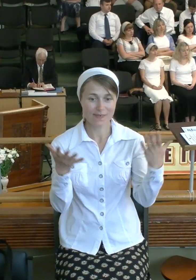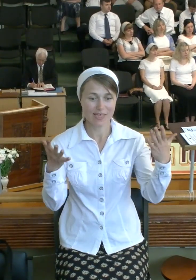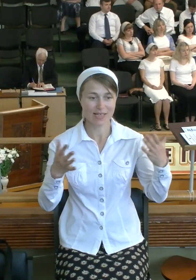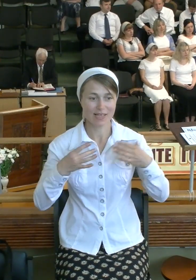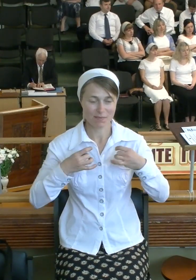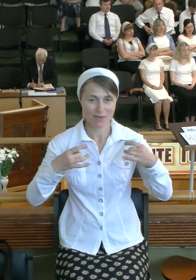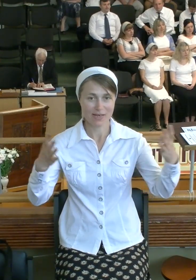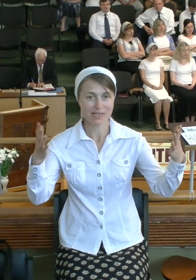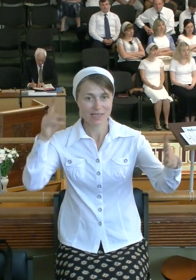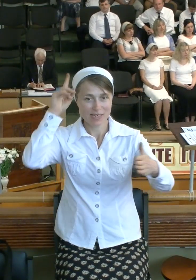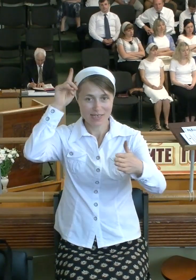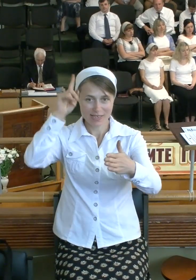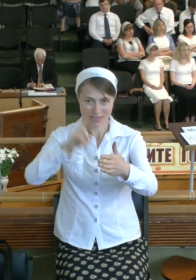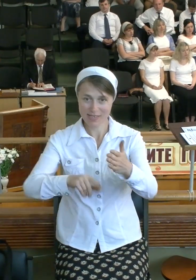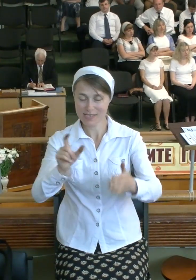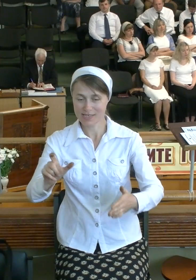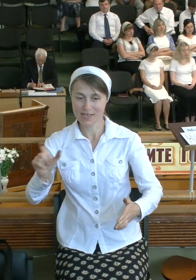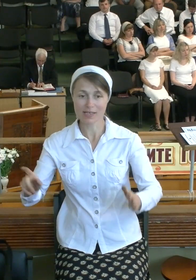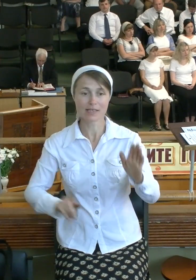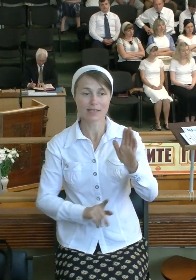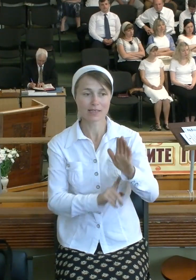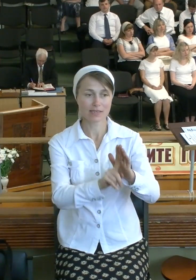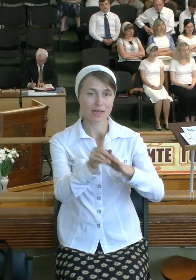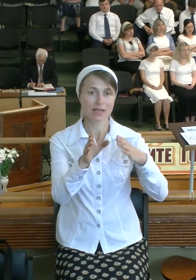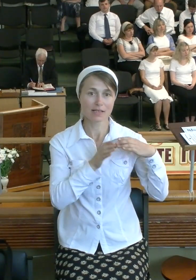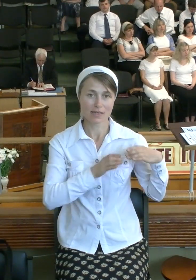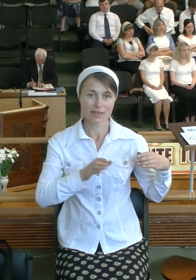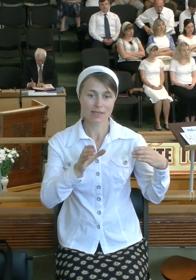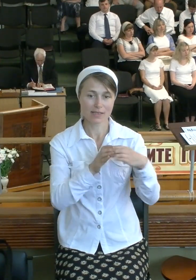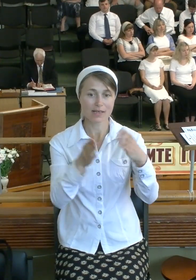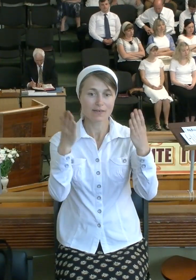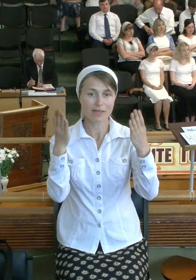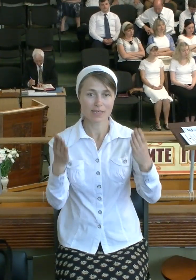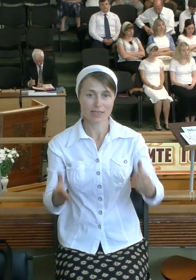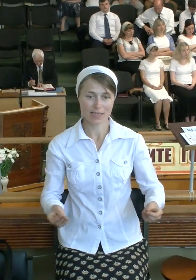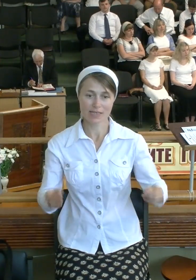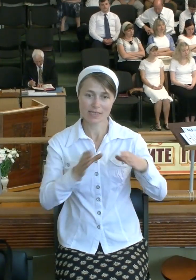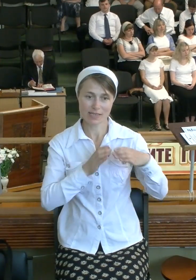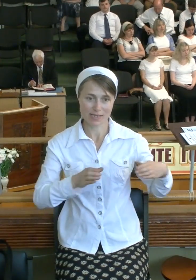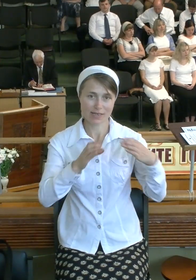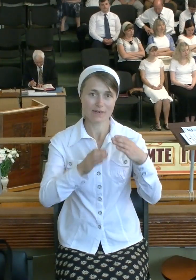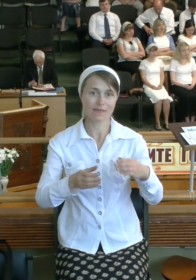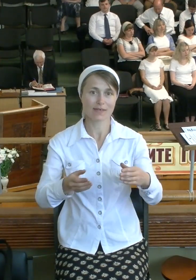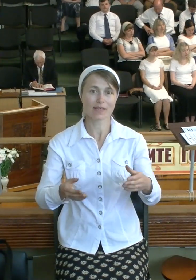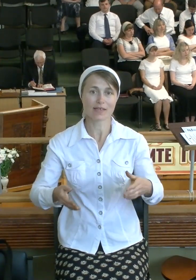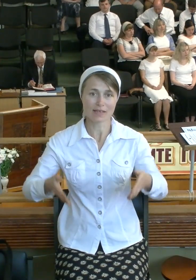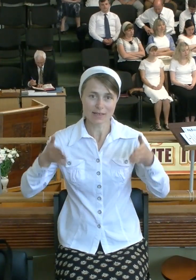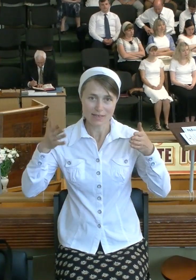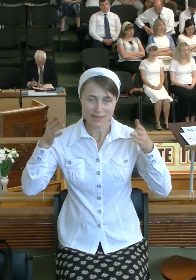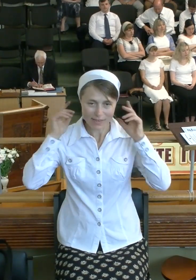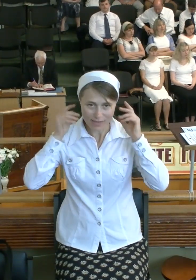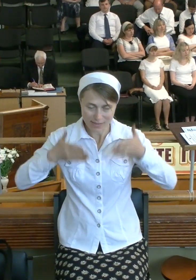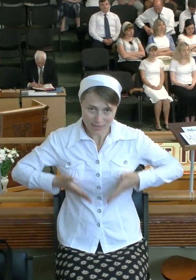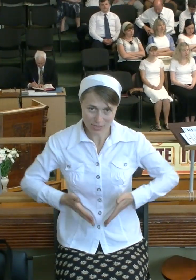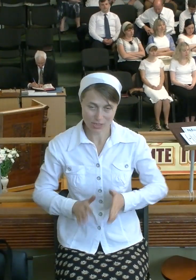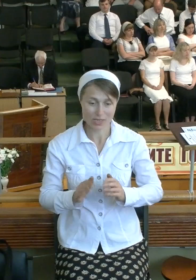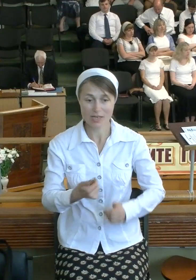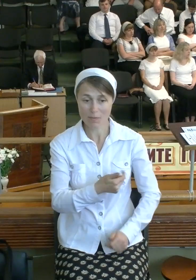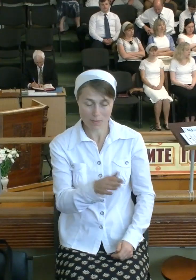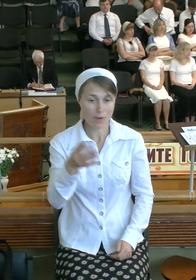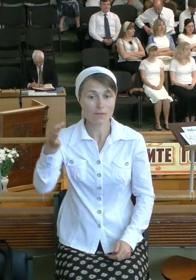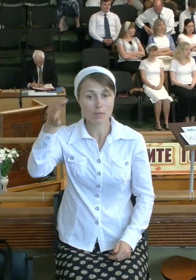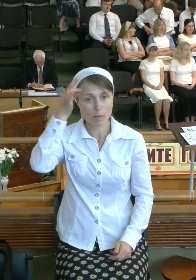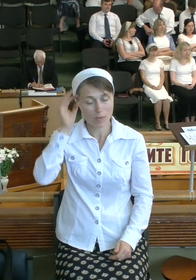праздник христиан, начало церкви, день ее рождения. Мы вспоминаем, как